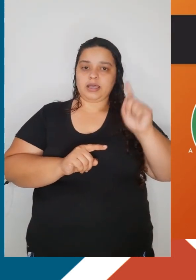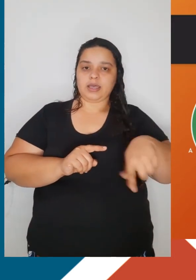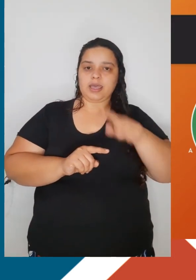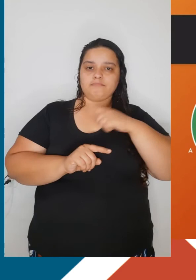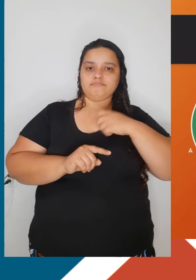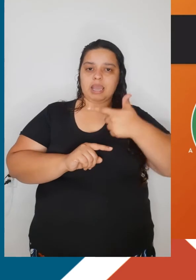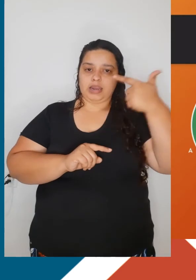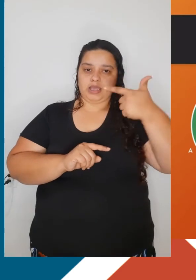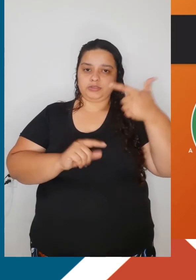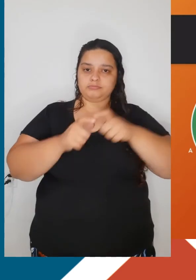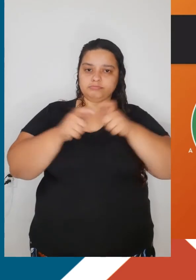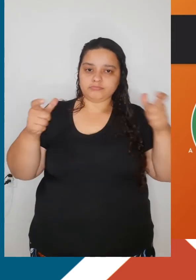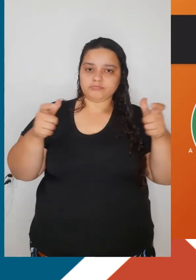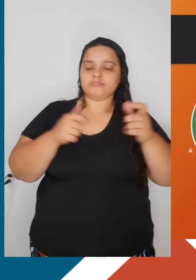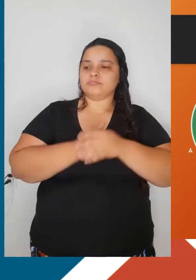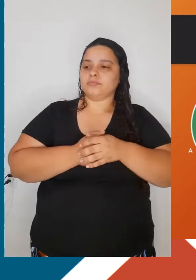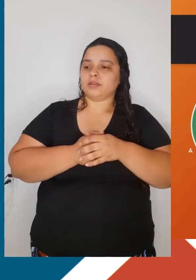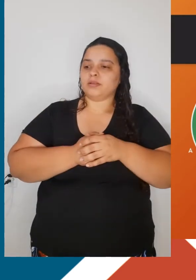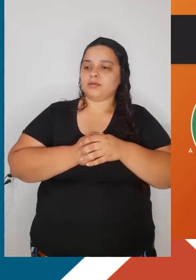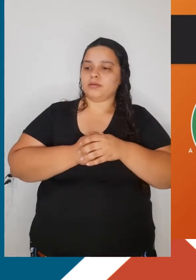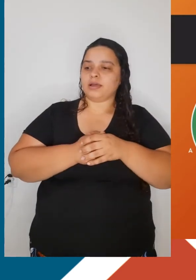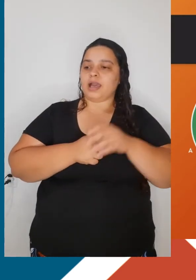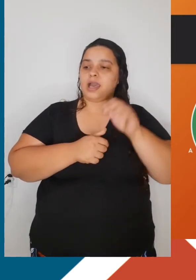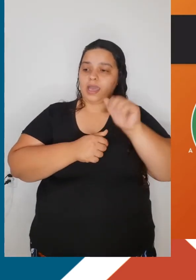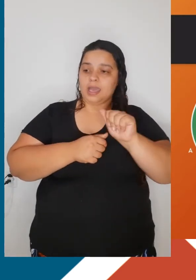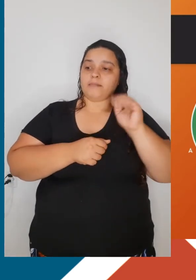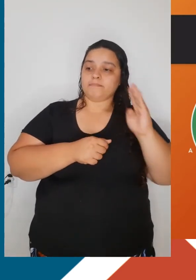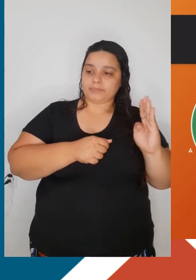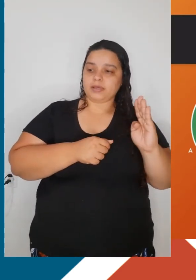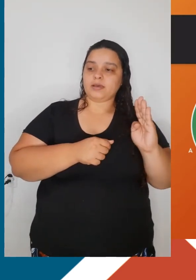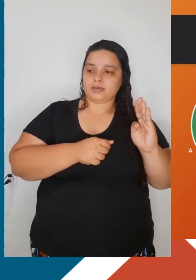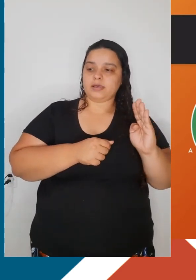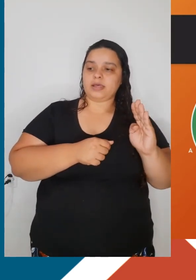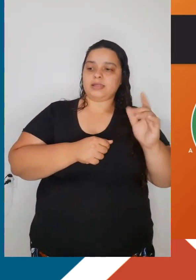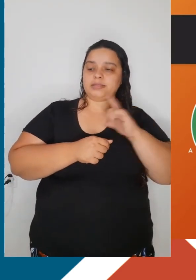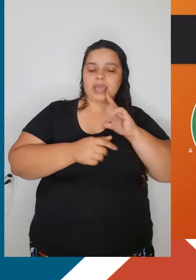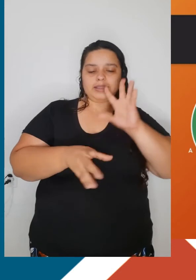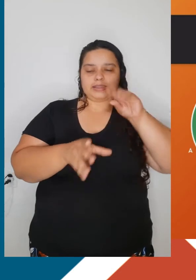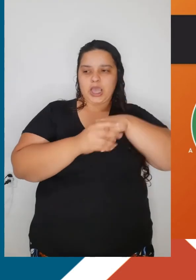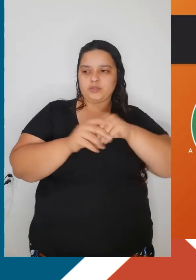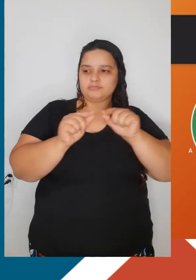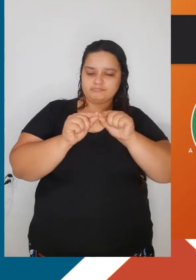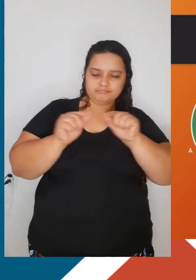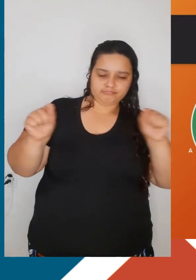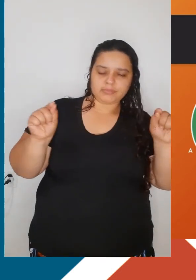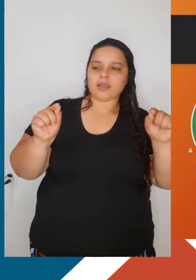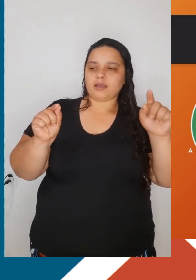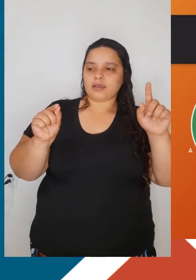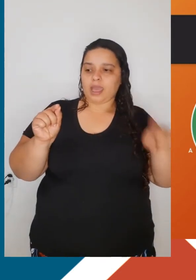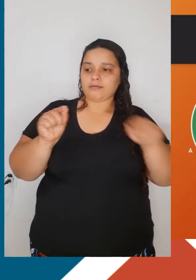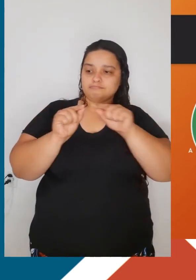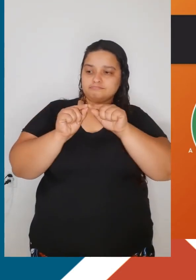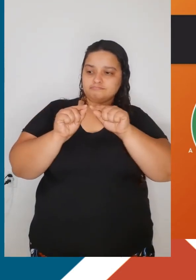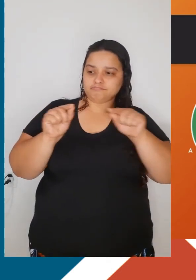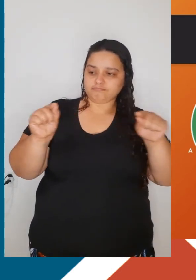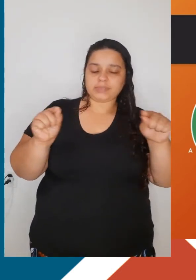externo, nosso r². Como o segmento AB tangencia o círculo interno, ele é